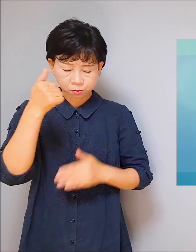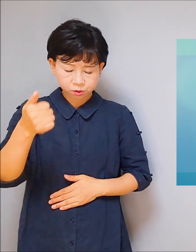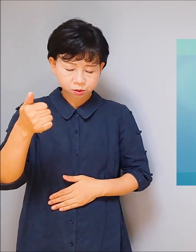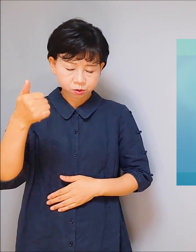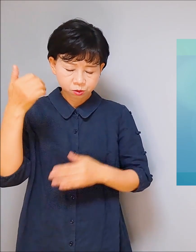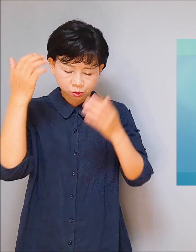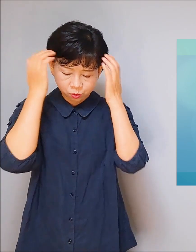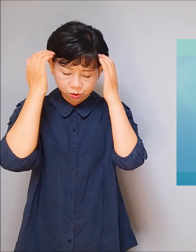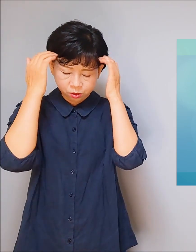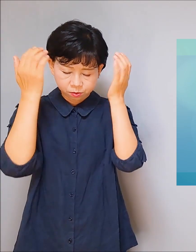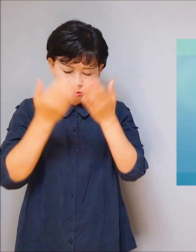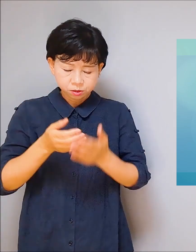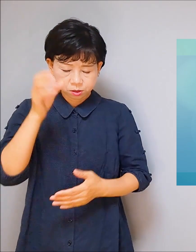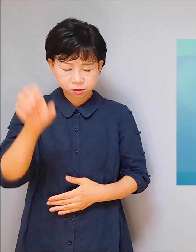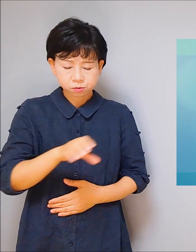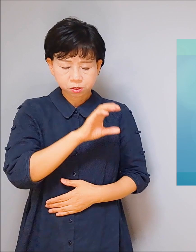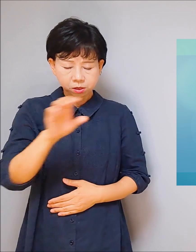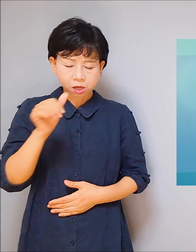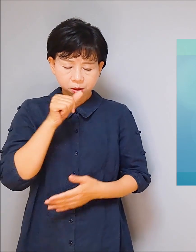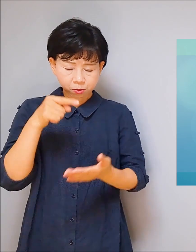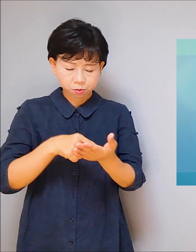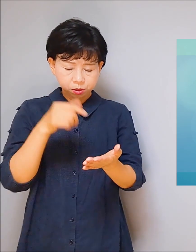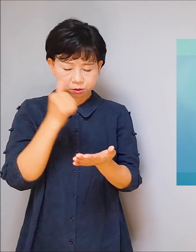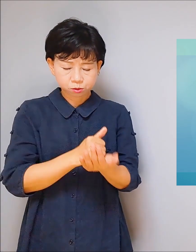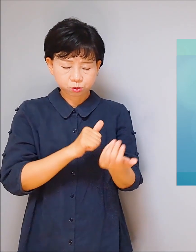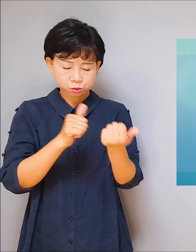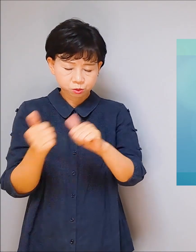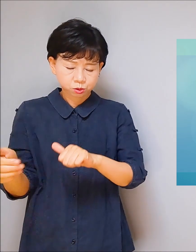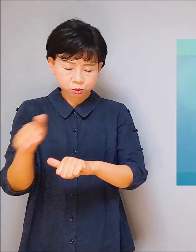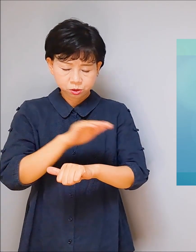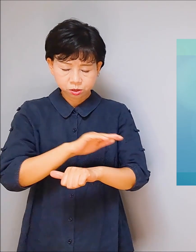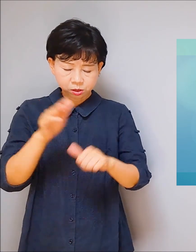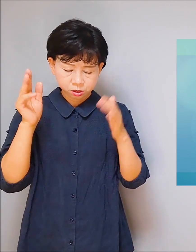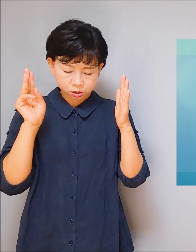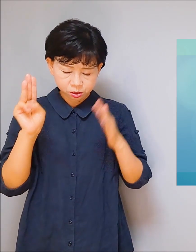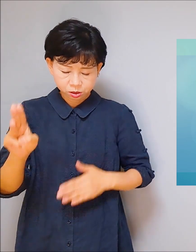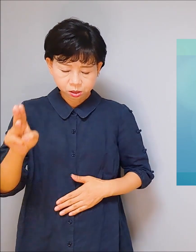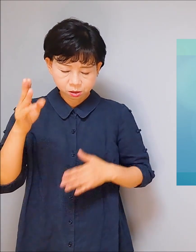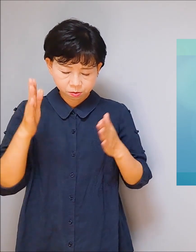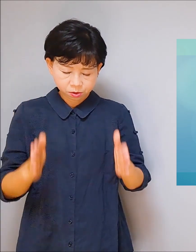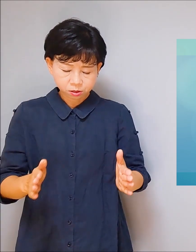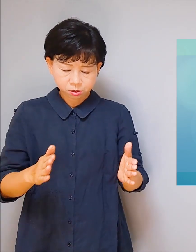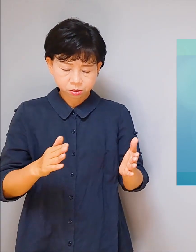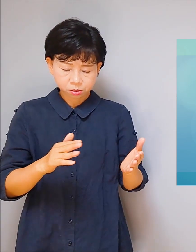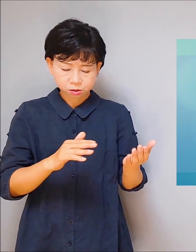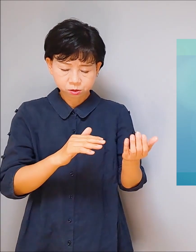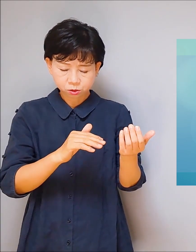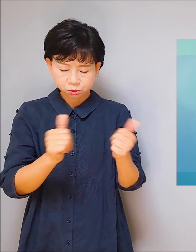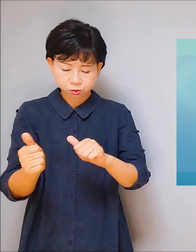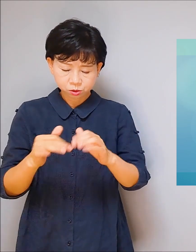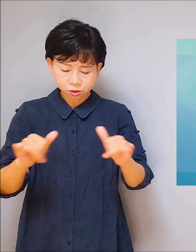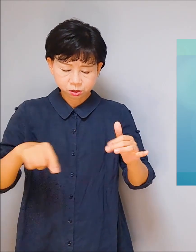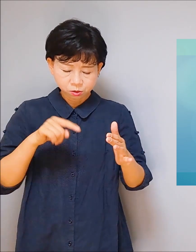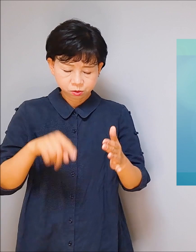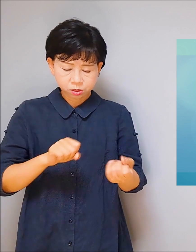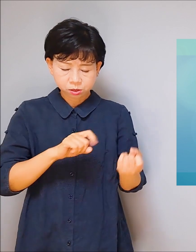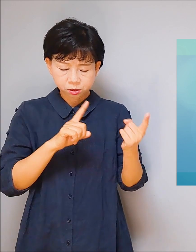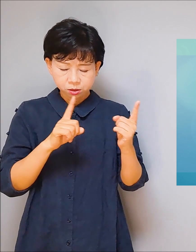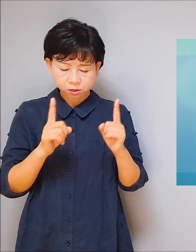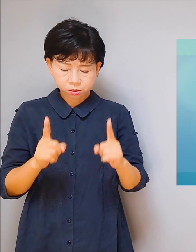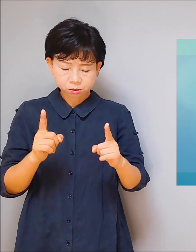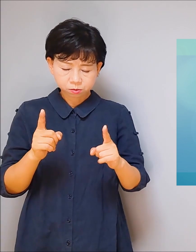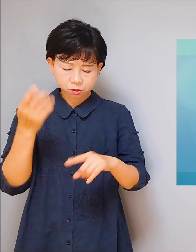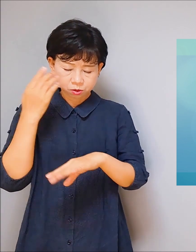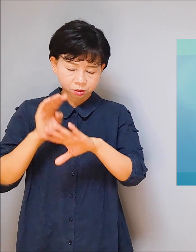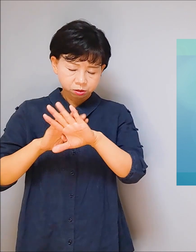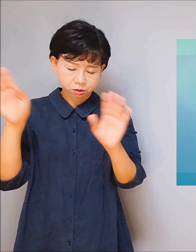빌라도에게 고난을 받으사 십자가에 못 박혀 죽으시고 장사한 지 사흘 만에 죽은 자 가운데서 다시